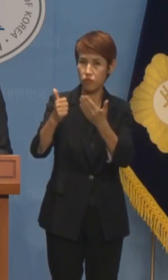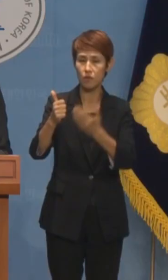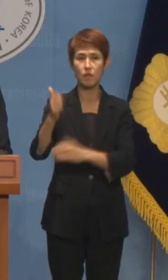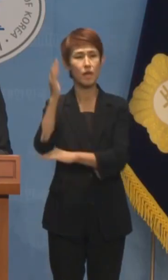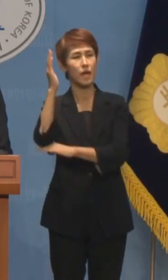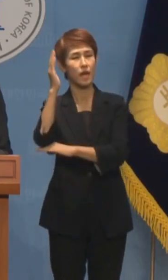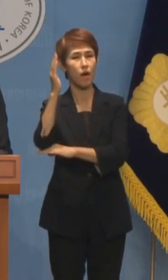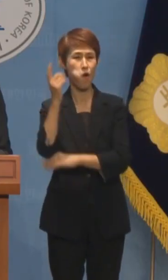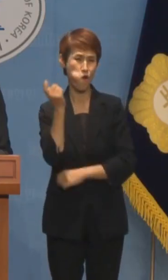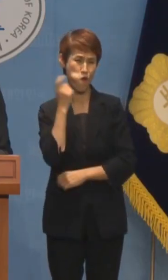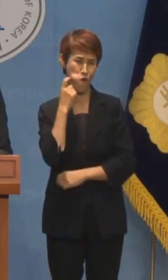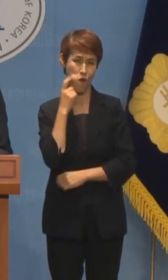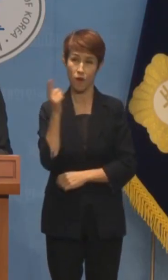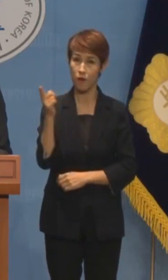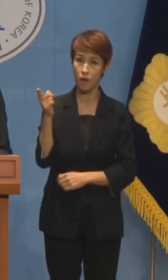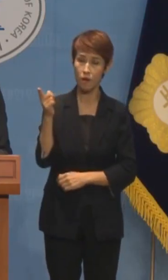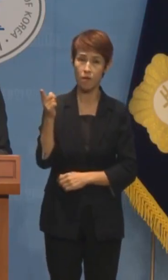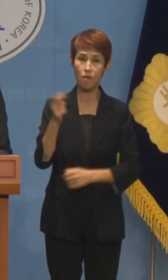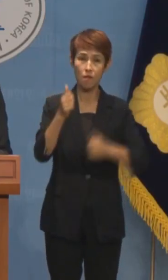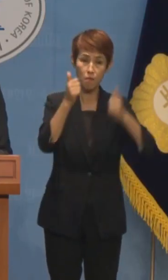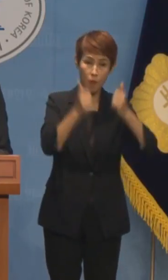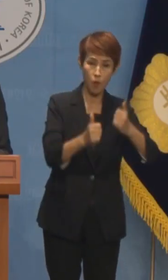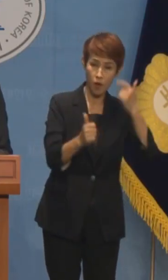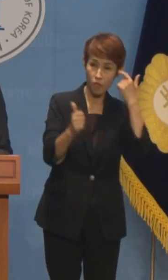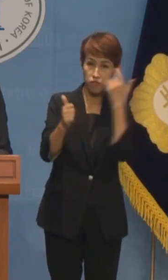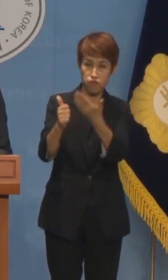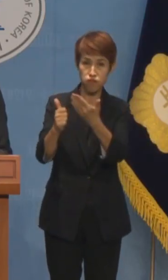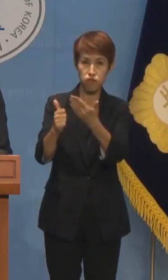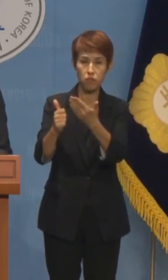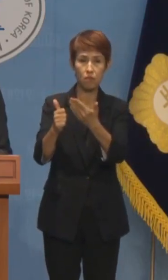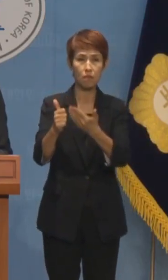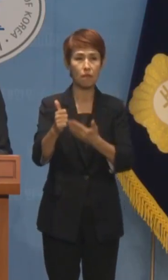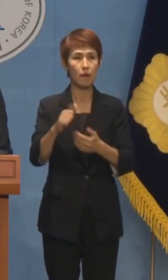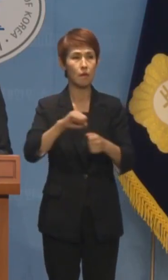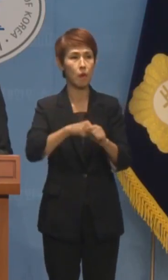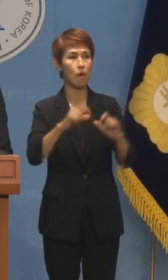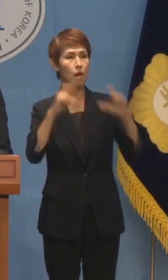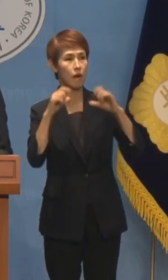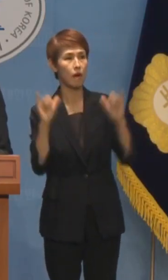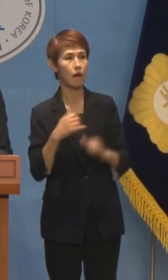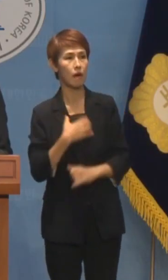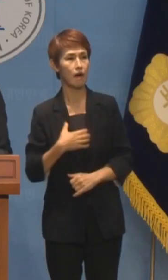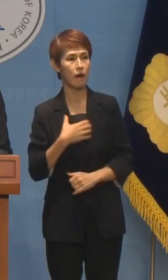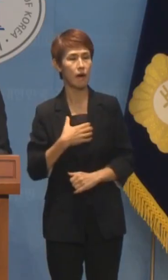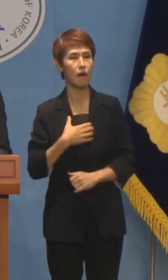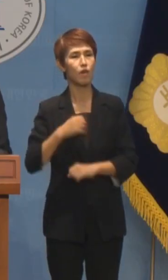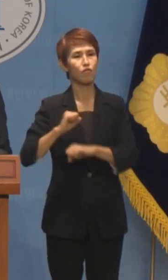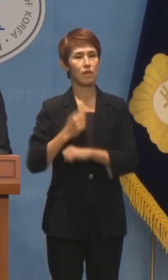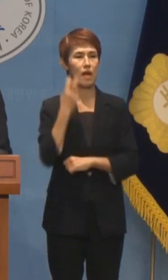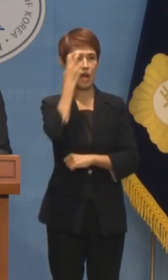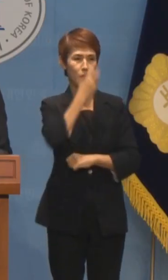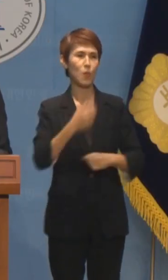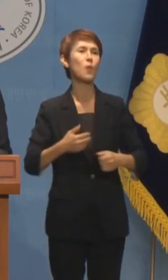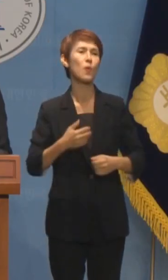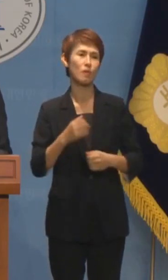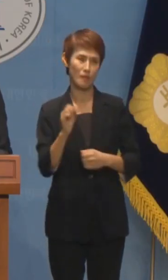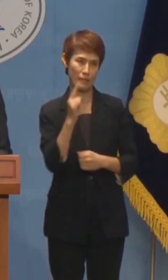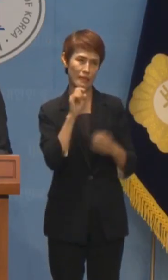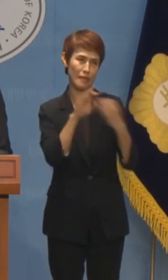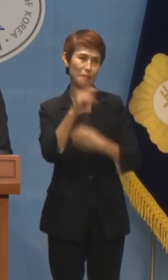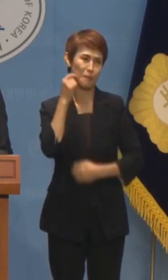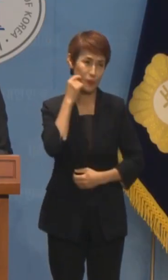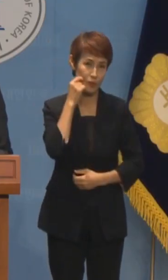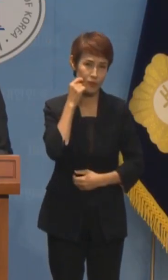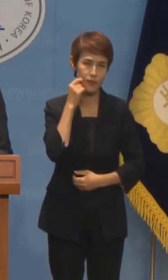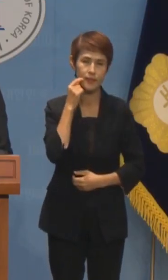모두 거짓말이고 법원의 물음은 법적 책임이 두려워 국가안보를 빌미로 답하길 거부했다고